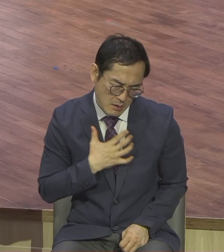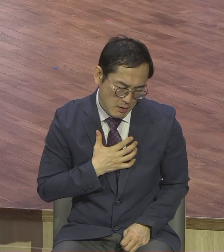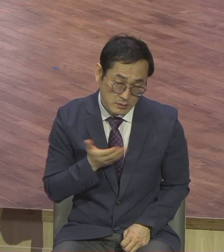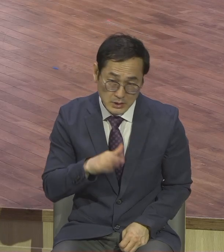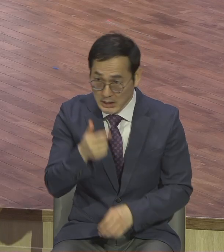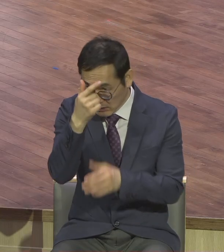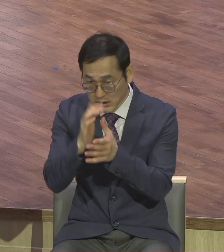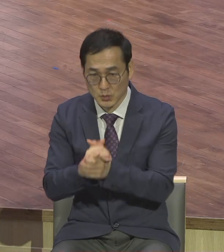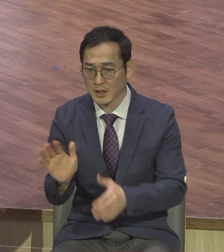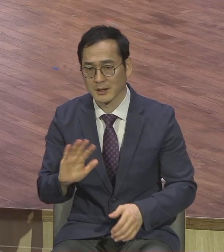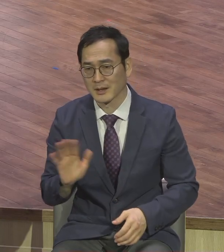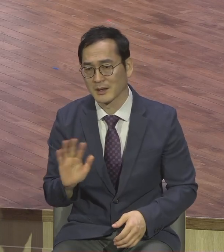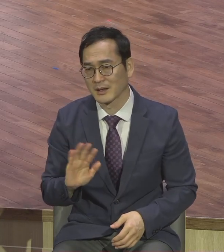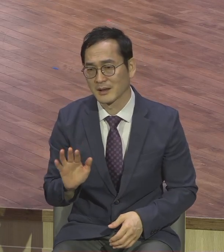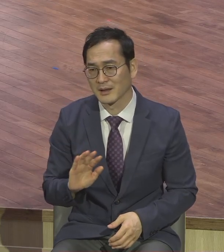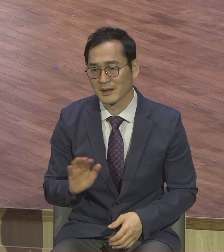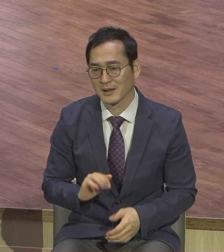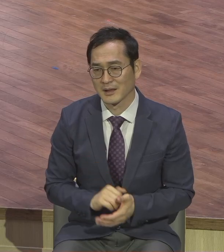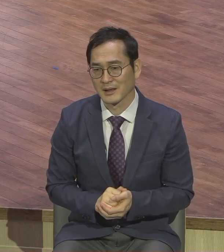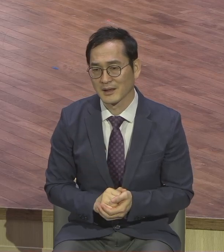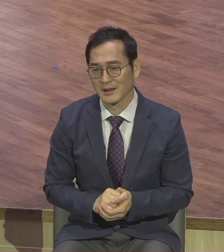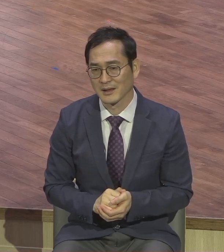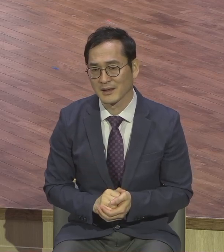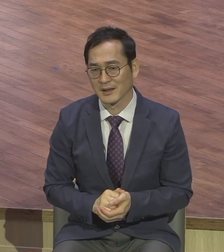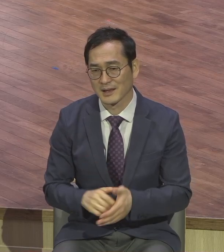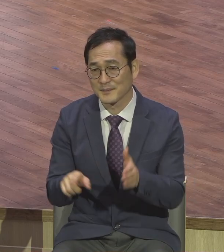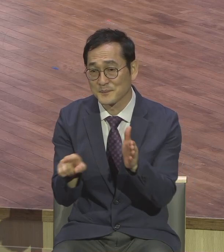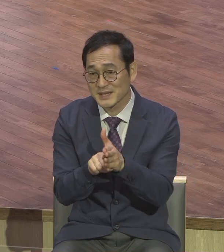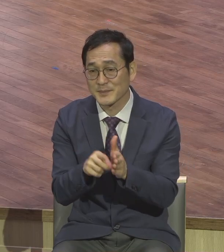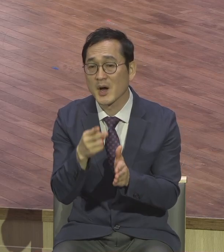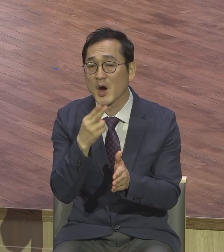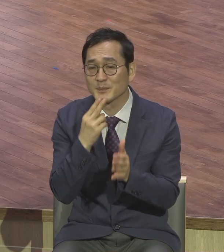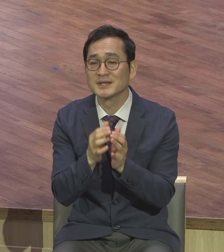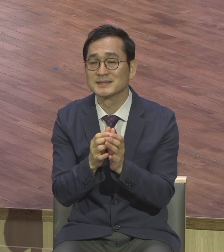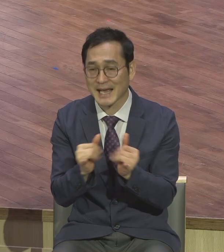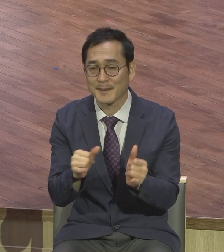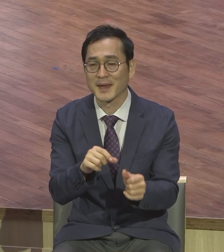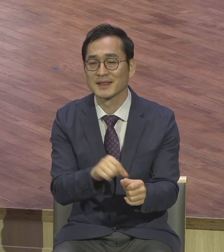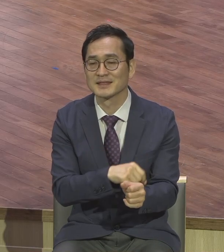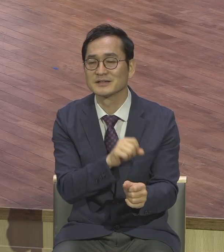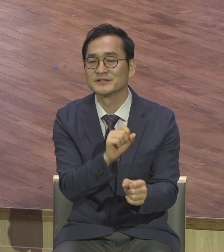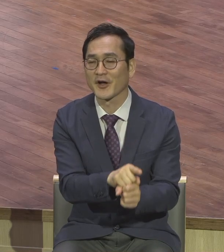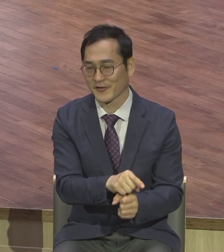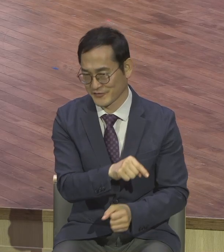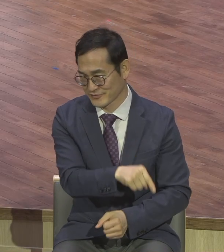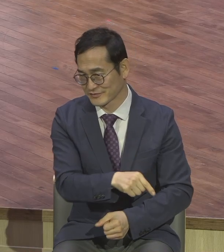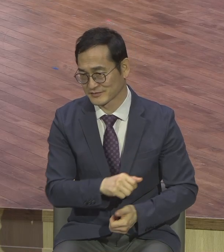기도는 안 합니다. 믿음 없는 사람들의 특징입니다.